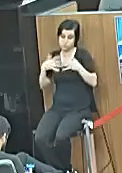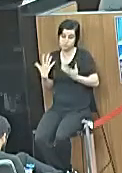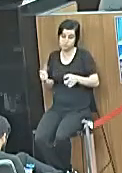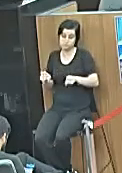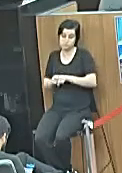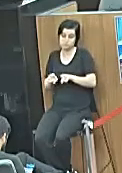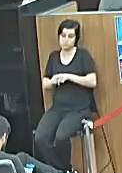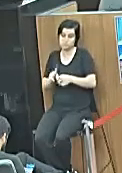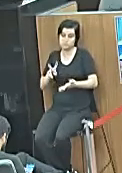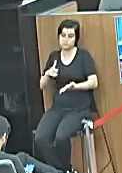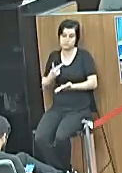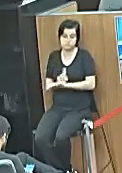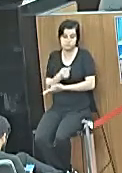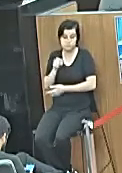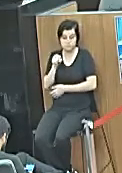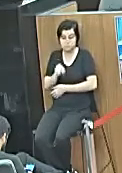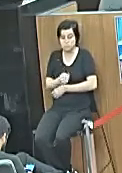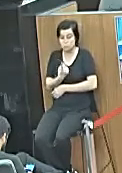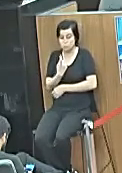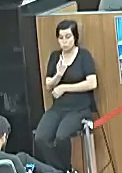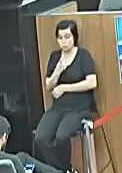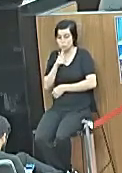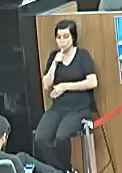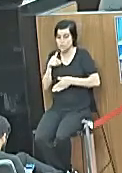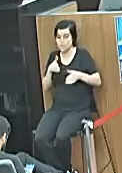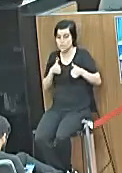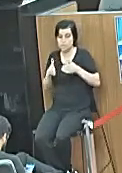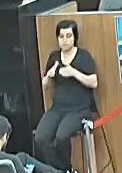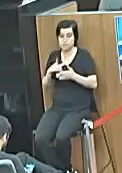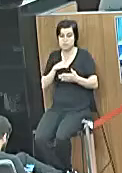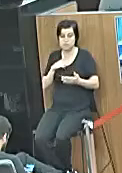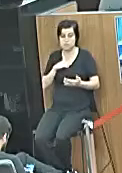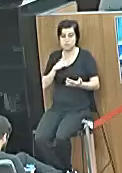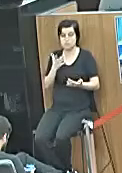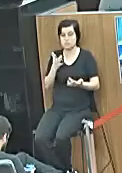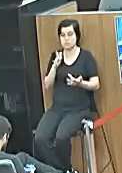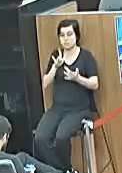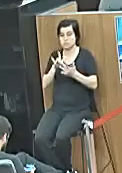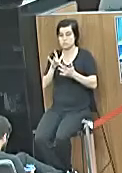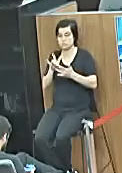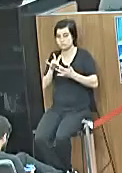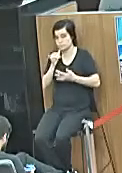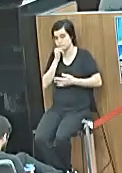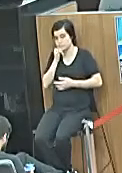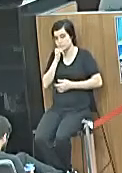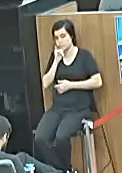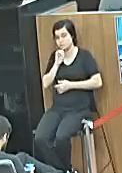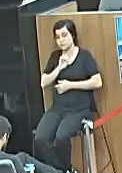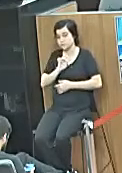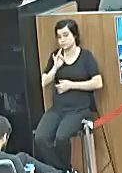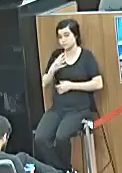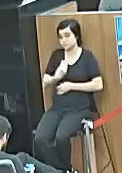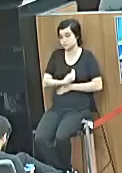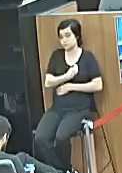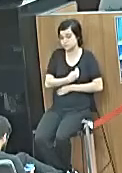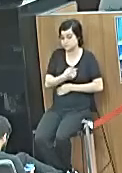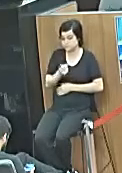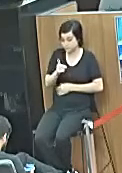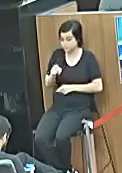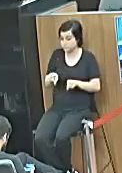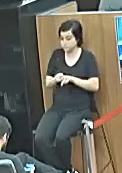consequente manda às vezes é único rio que eles tem como contar não só para subsistência mas também passou a atividade de subsistência